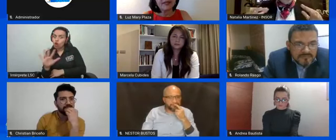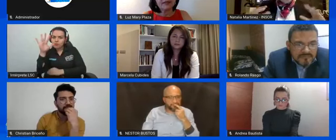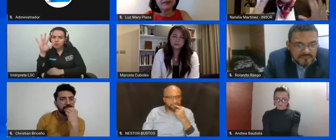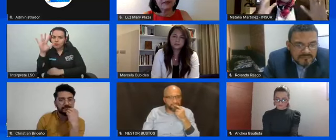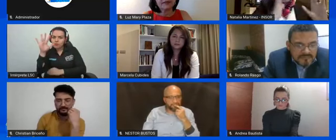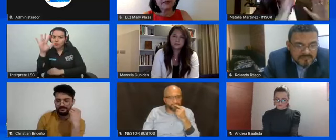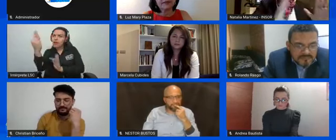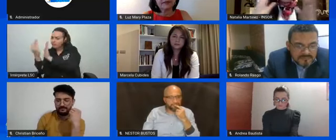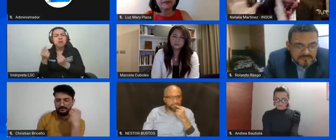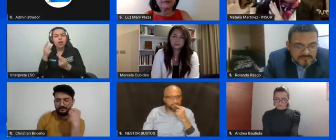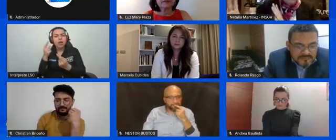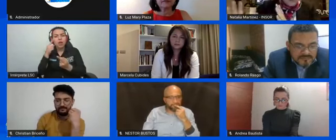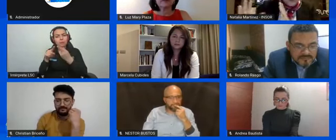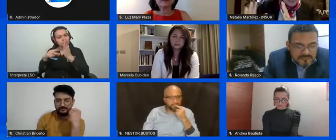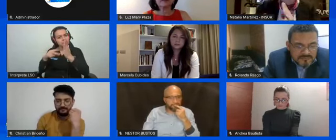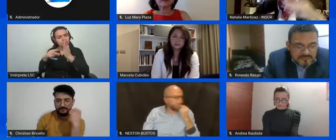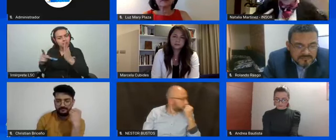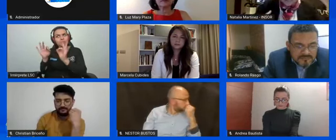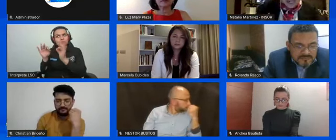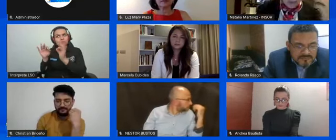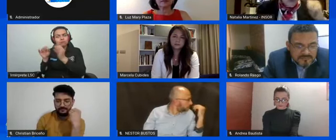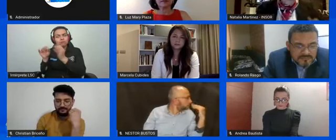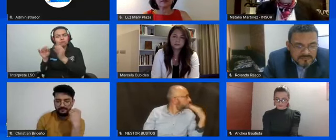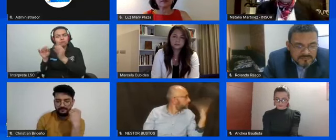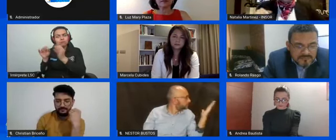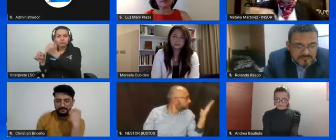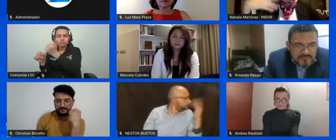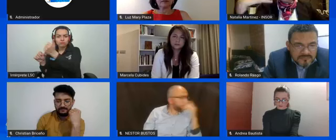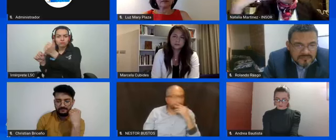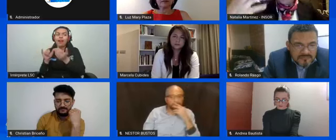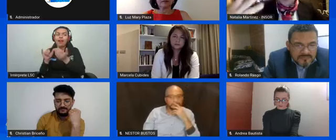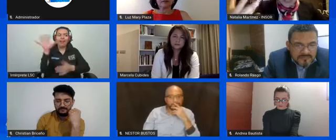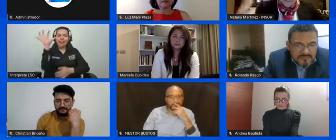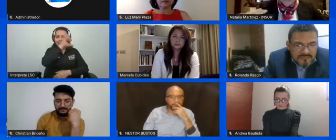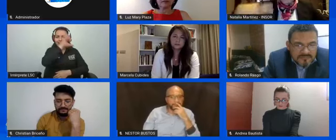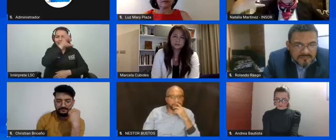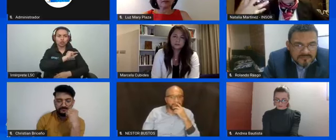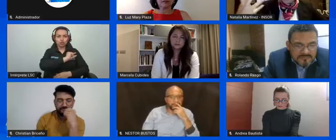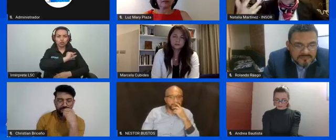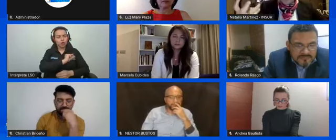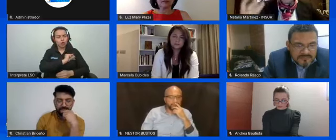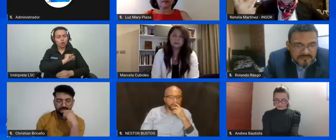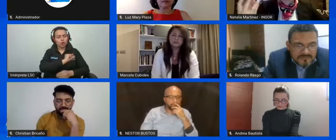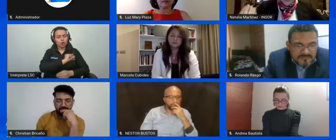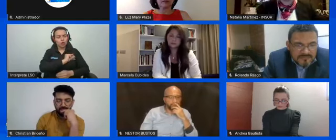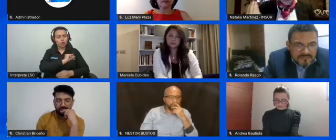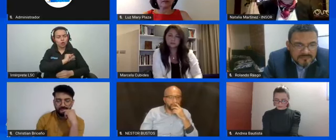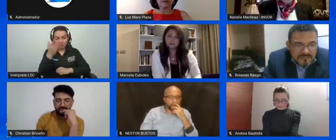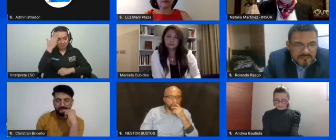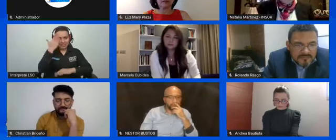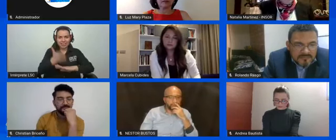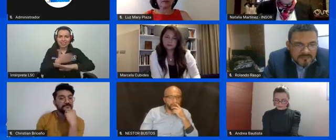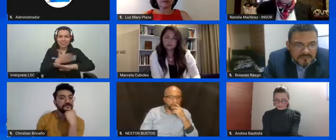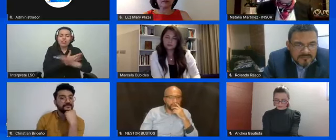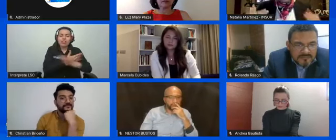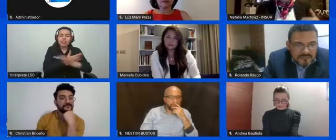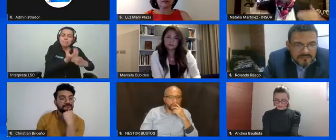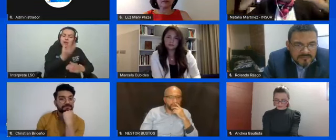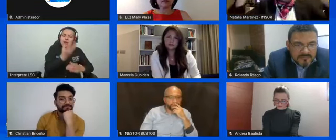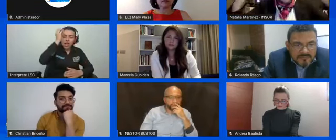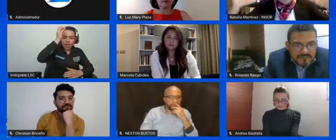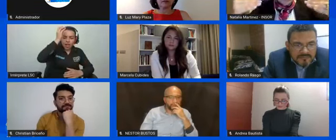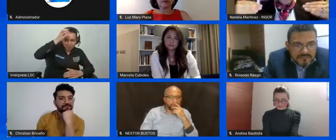es desde cada momento histórico, sea desde la producción de conocimiento o sea desde la generación de proyectos e iniciativas